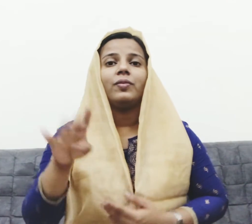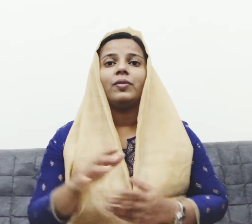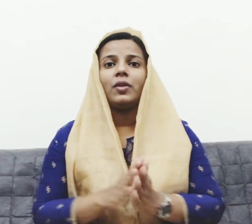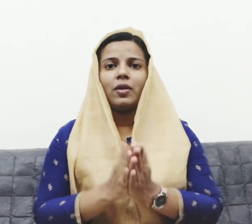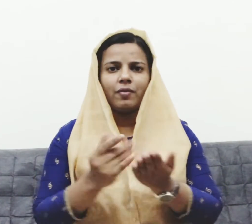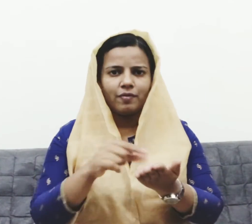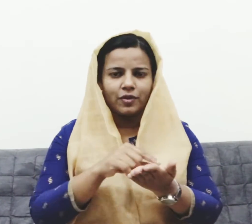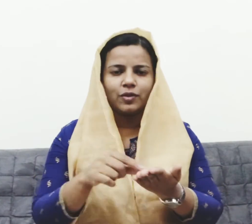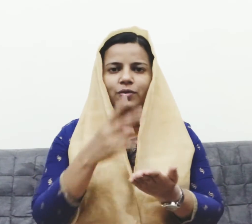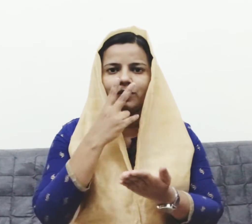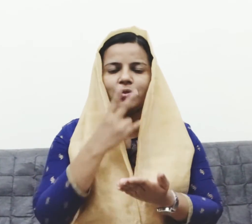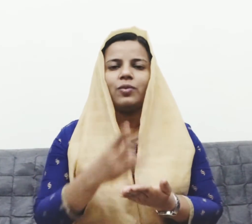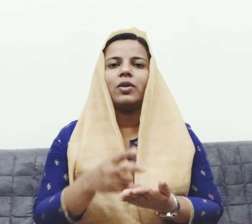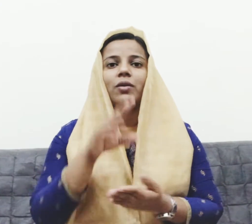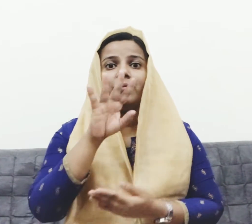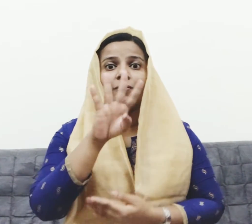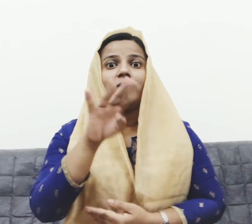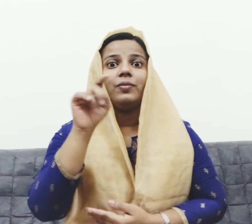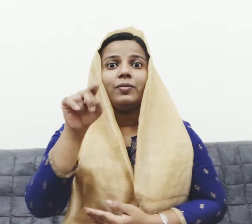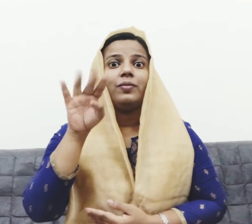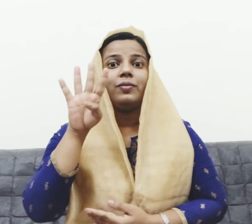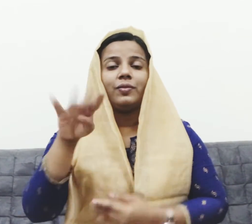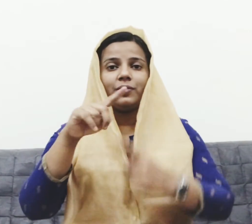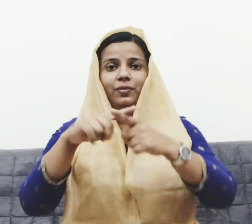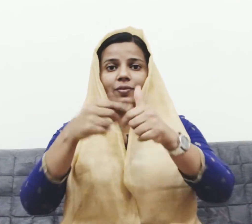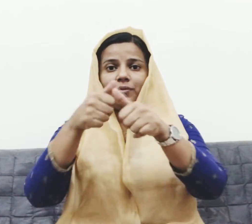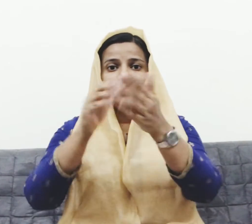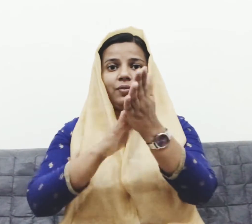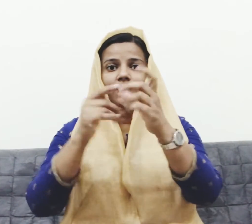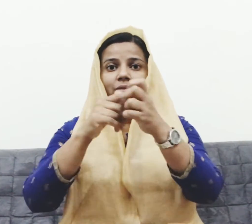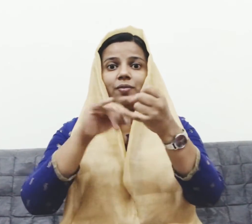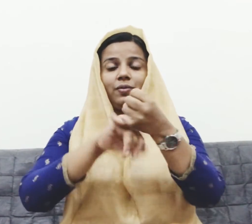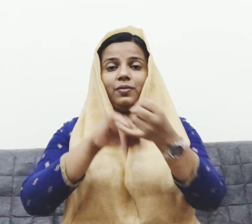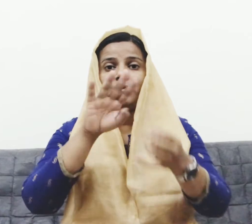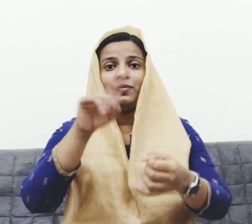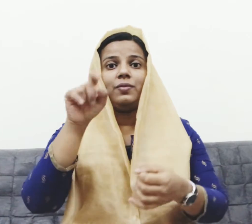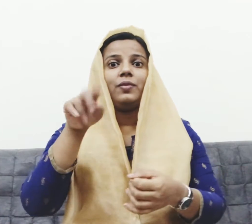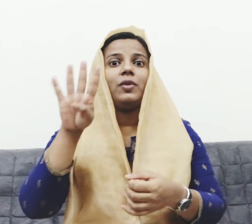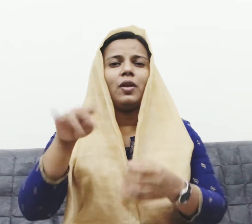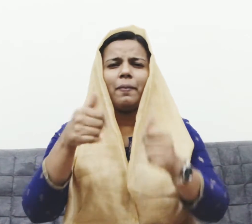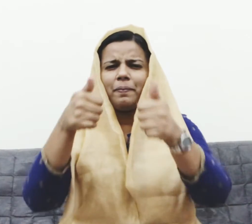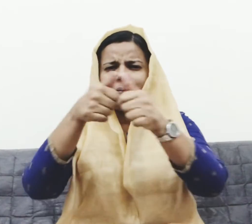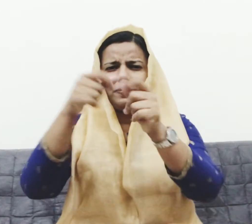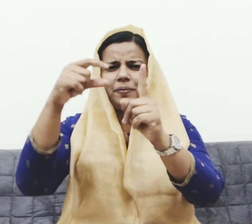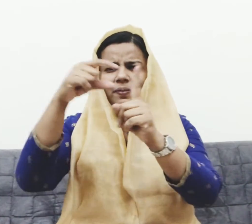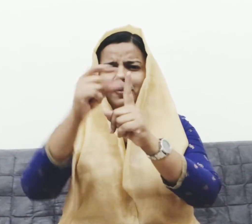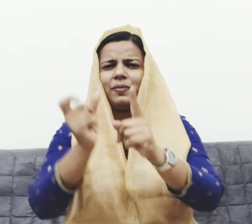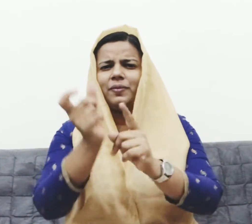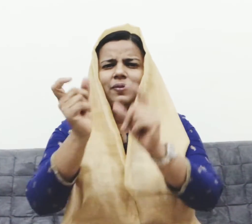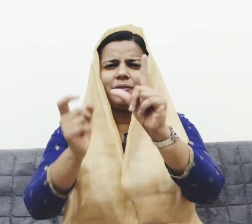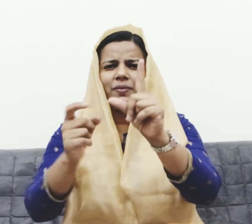വാക്യം നിങ്ങളുടെ വേദപുസ്തകം എടുത്ത് നോക്കണം. ജെയിംസ് ചാപ്റ്റർ 4:4 അവിടെ പറയുക, വ്യഭിചാരണികളായുള്ളവരെ,